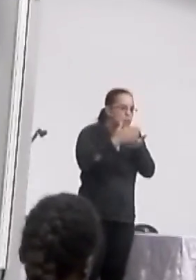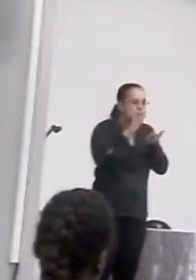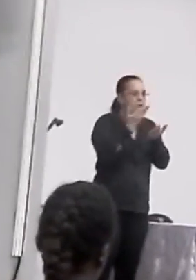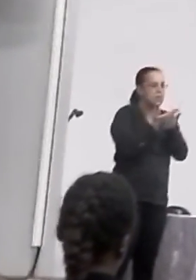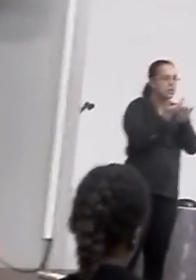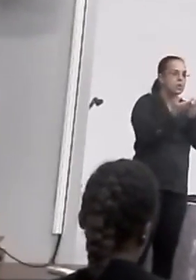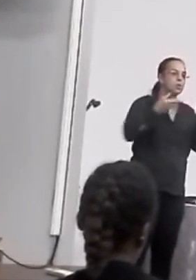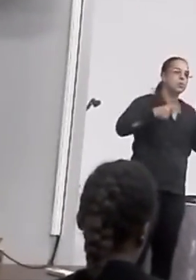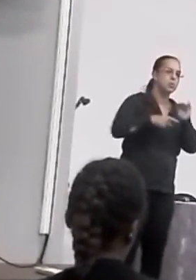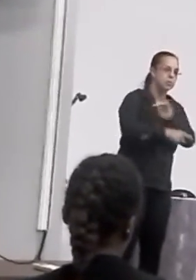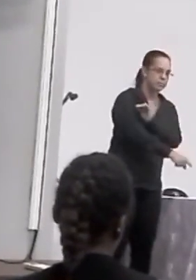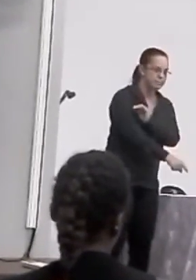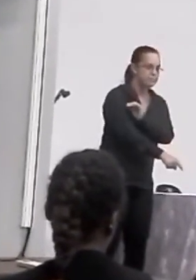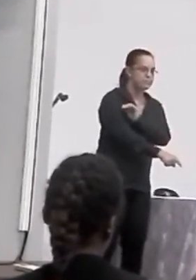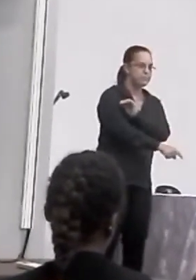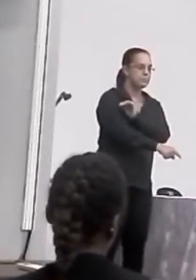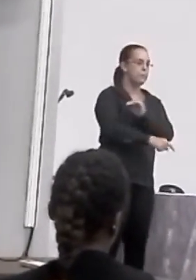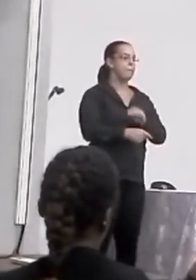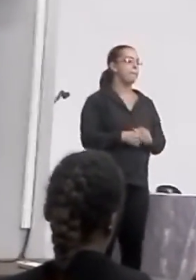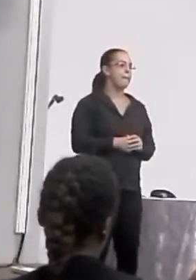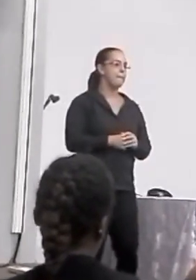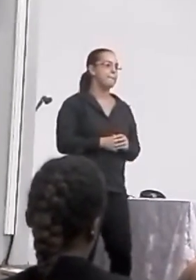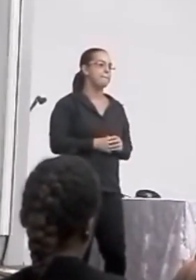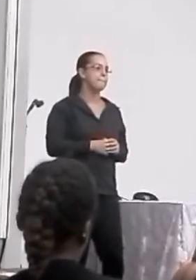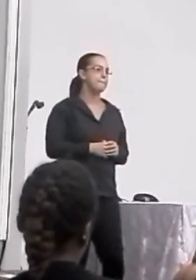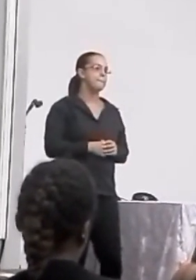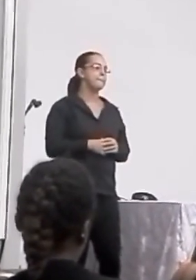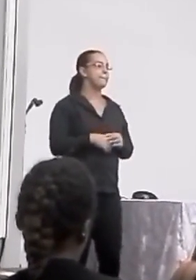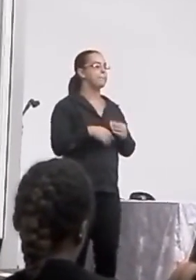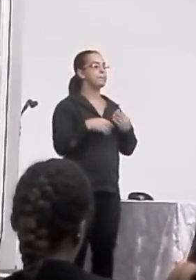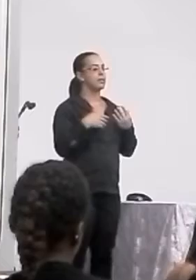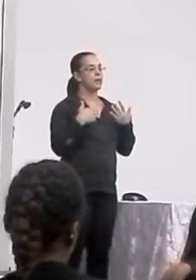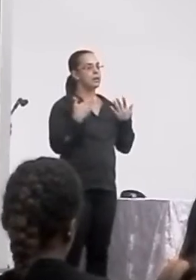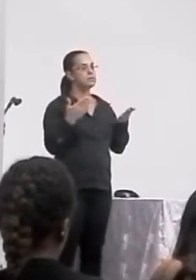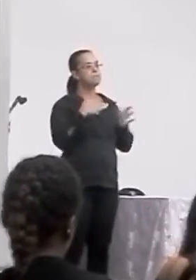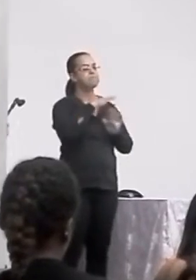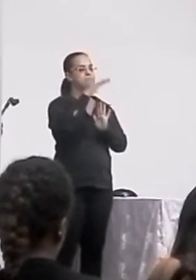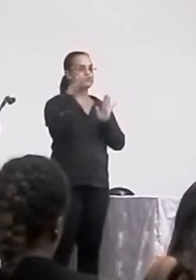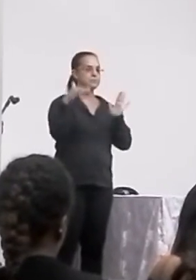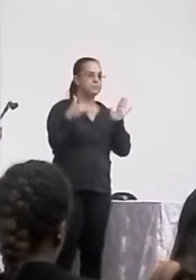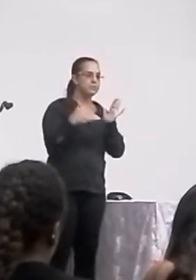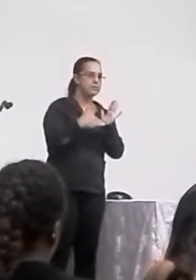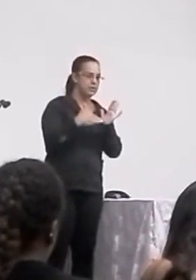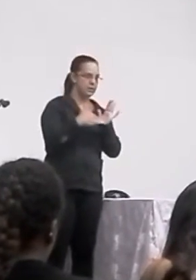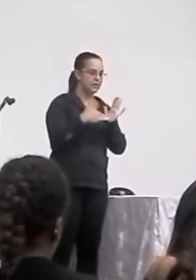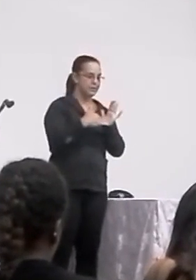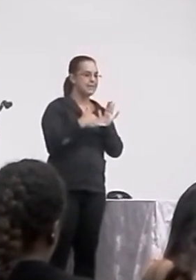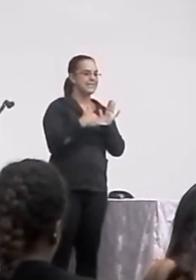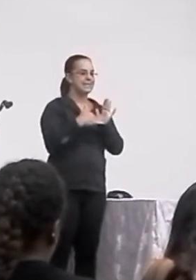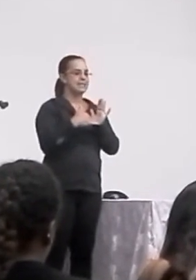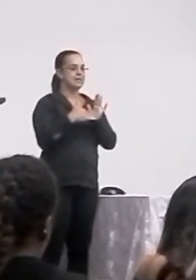especialização. Finalmente, e talvez seja a coisa mais importante,